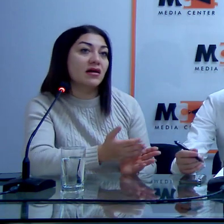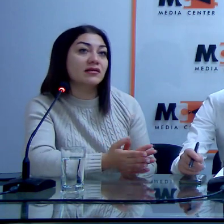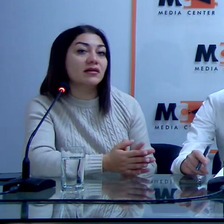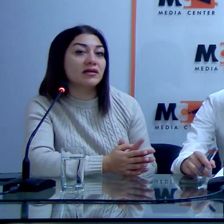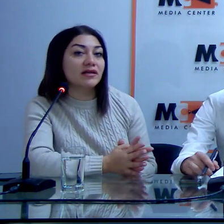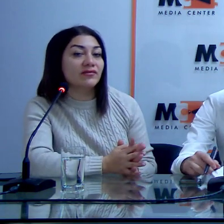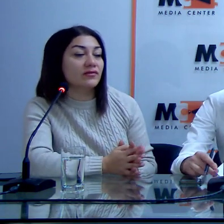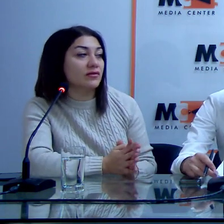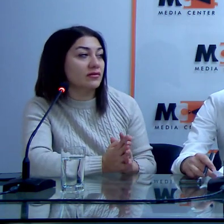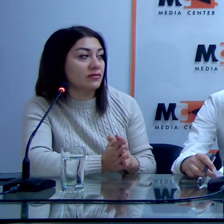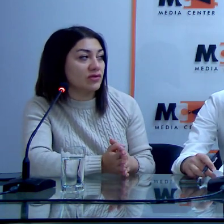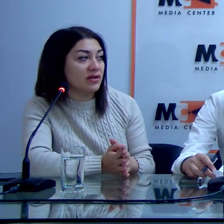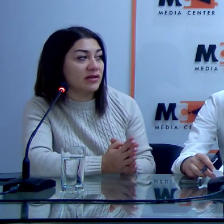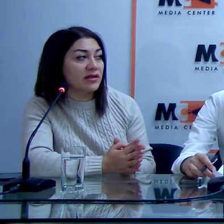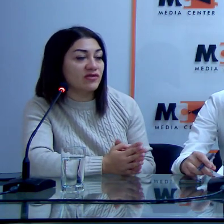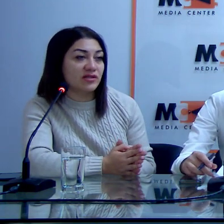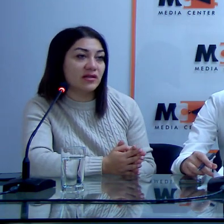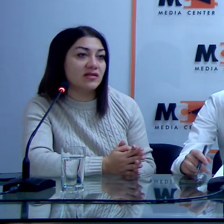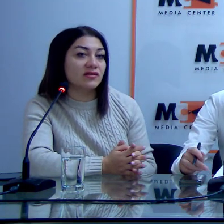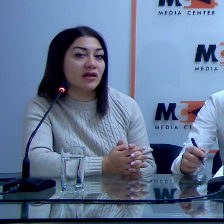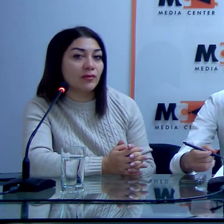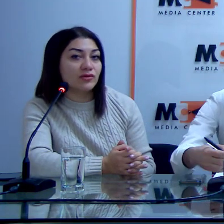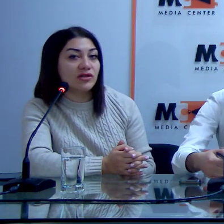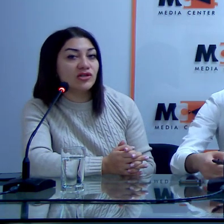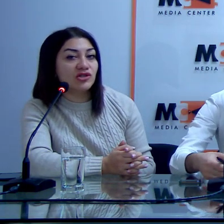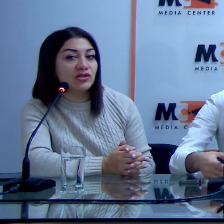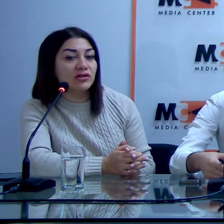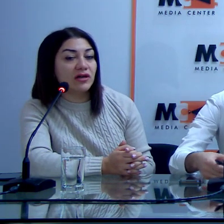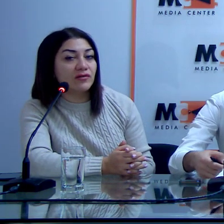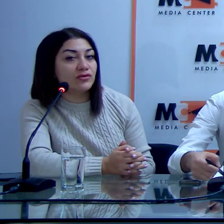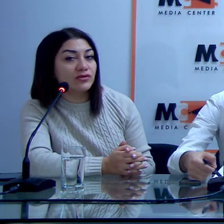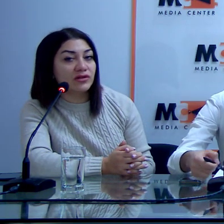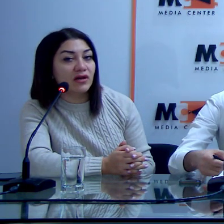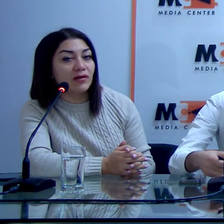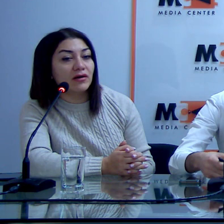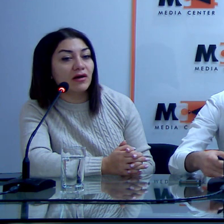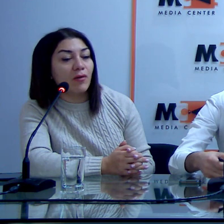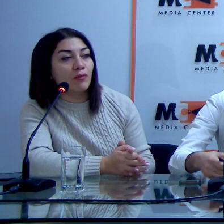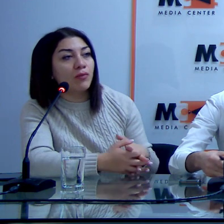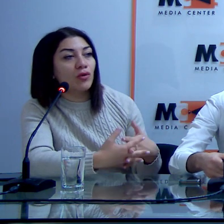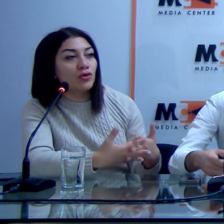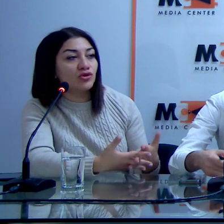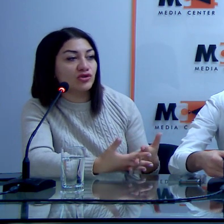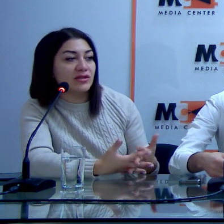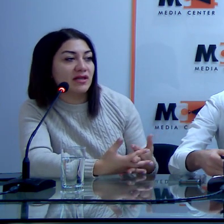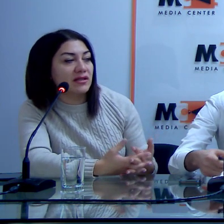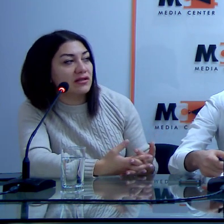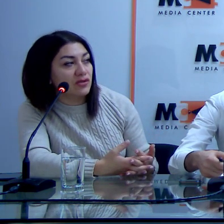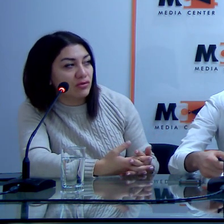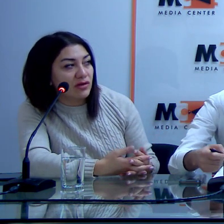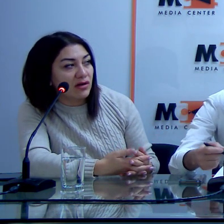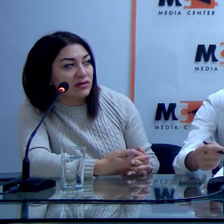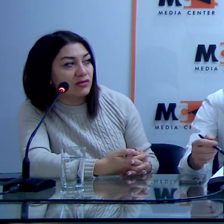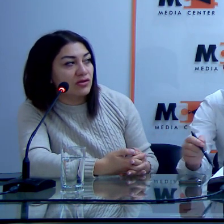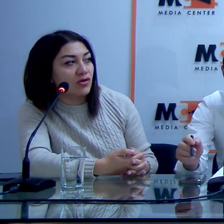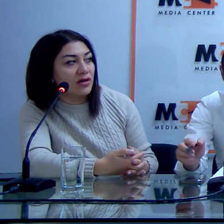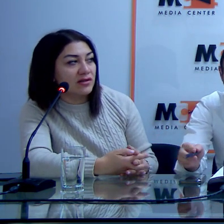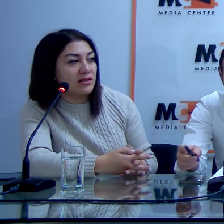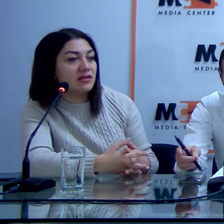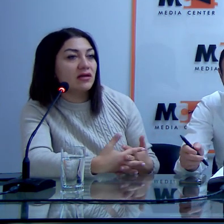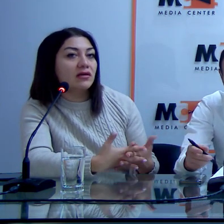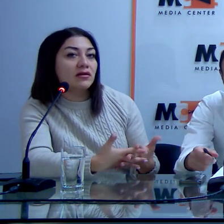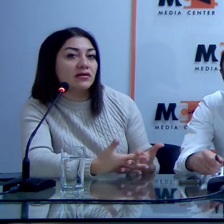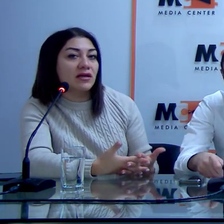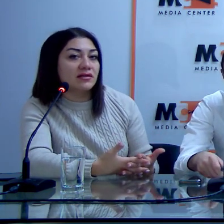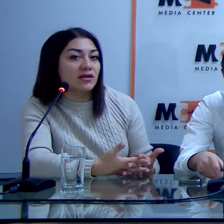ինձ կարիք կա եւ լուսագրերի եւ ժեստերի լեզվի թարգմանության, ինչը հնարավորություն կտա բոլոր տեսակի լսողության խնդիր ունեցող